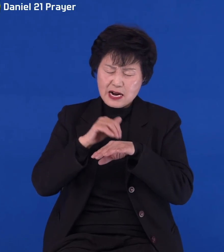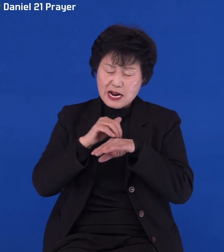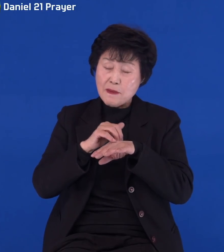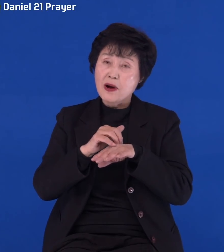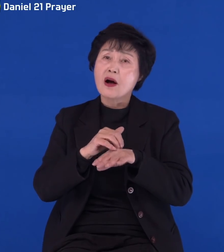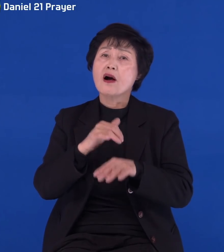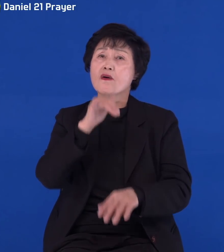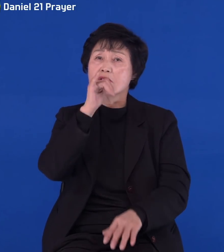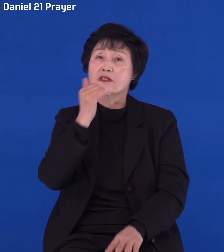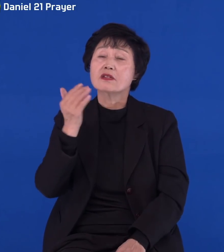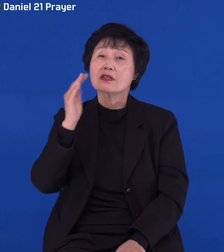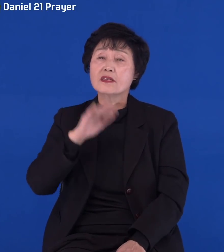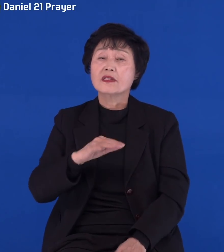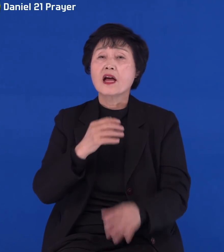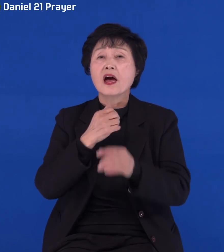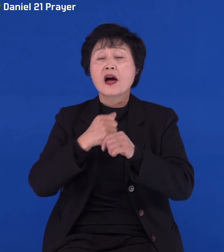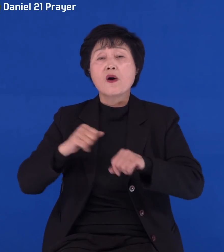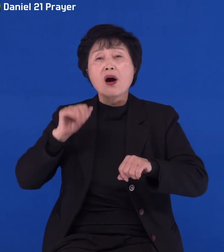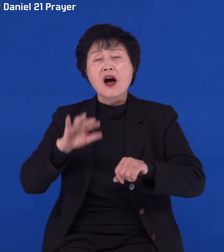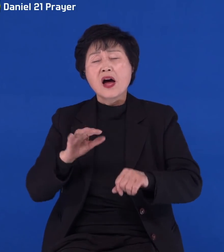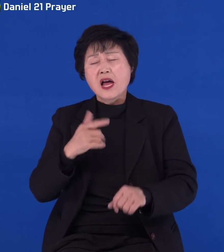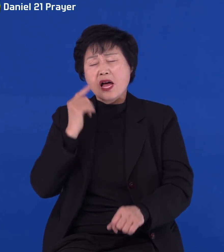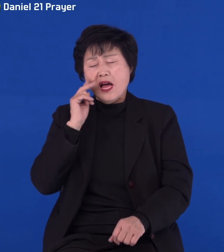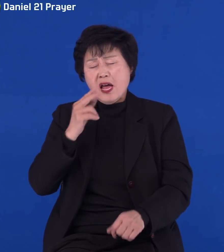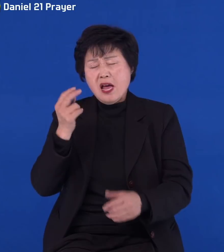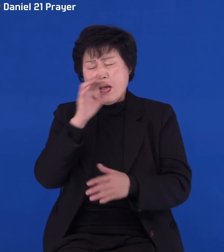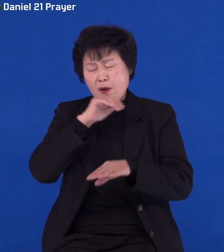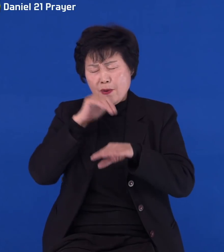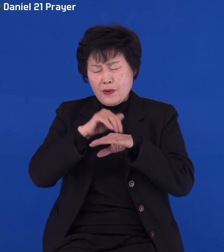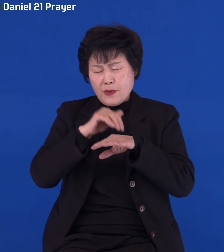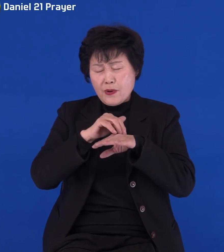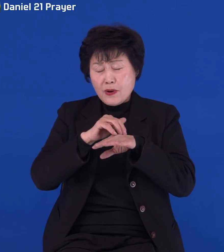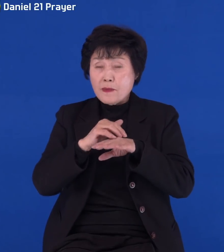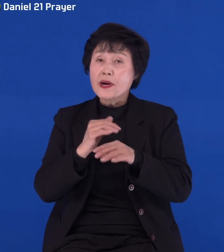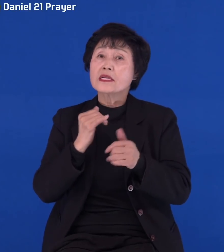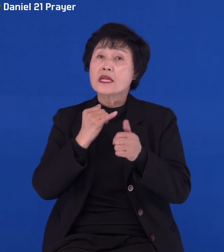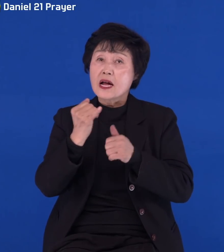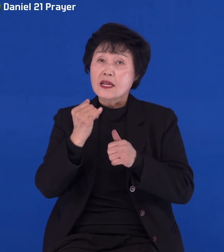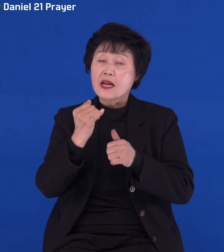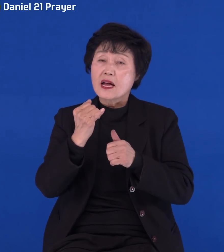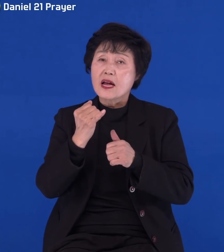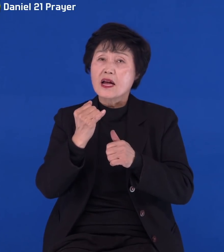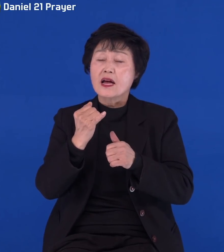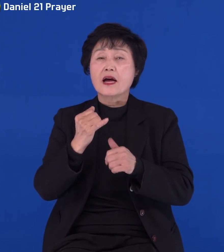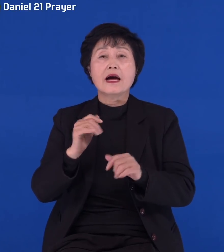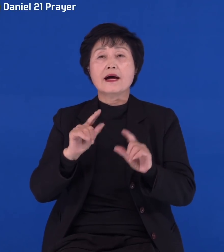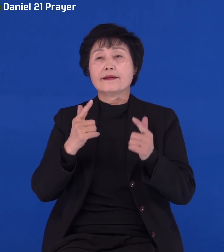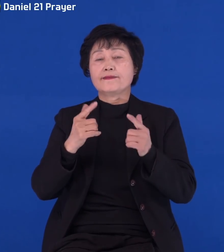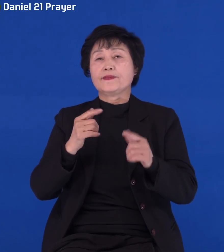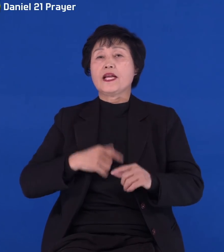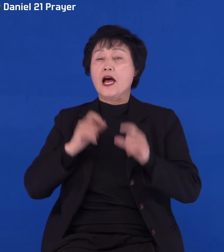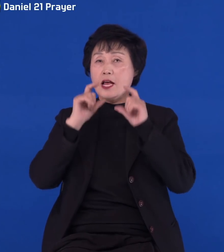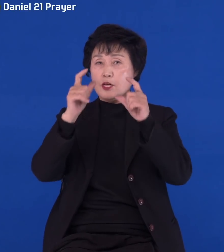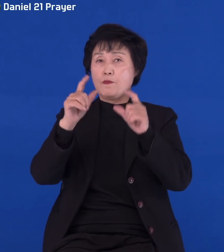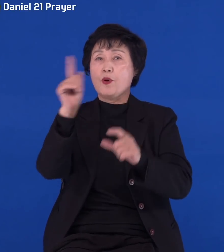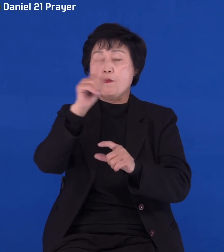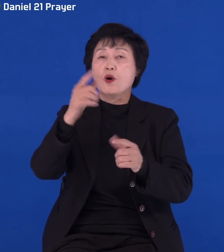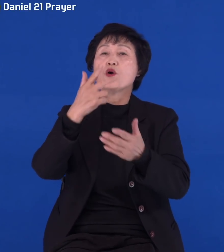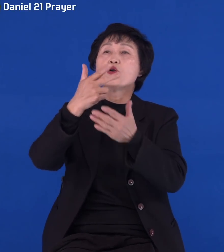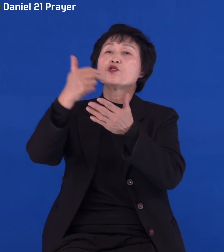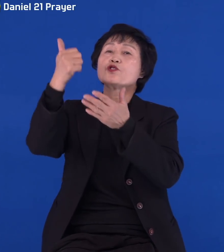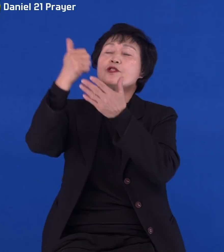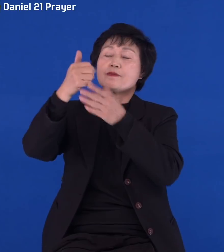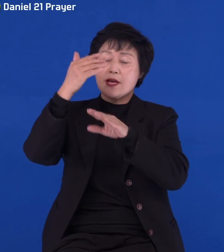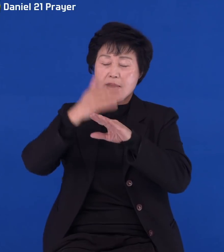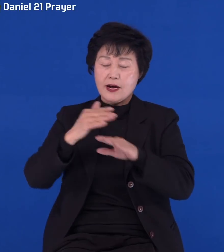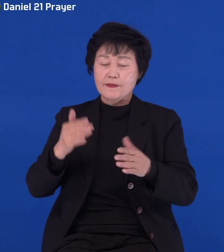그런데 광야에서 그렇게 혹독히 훈련받았는데 이제 원망하고 불편하면 될까요? 아니에요. 저는 선포했어요. 주께 감사하세.